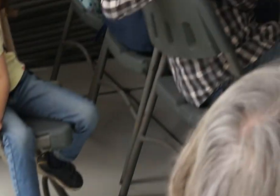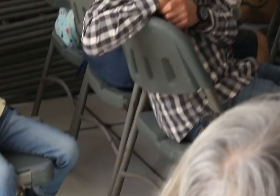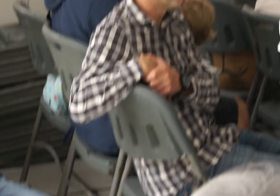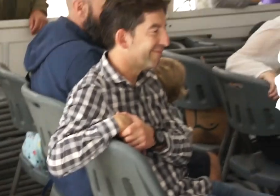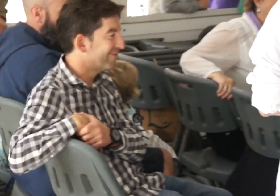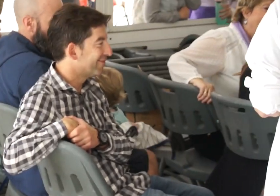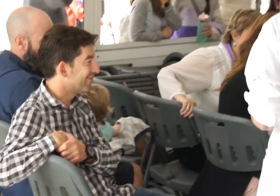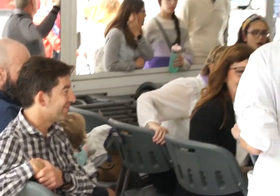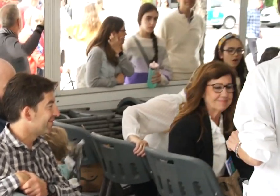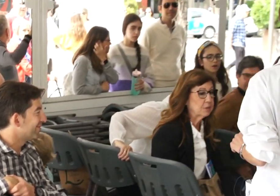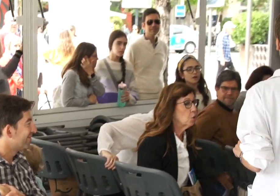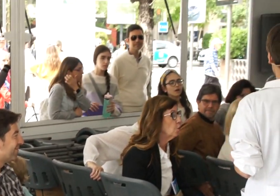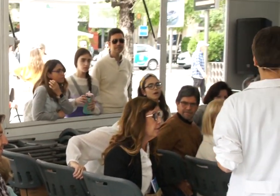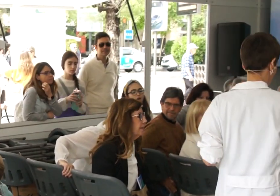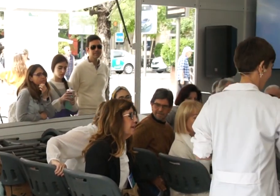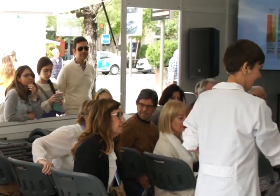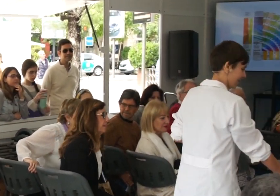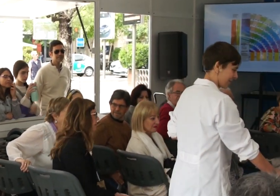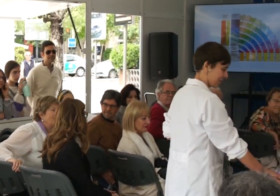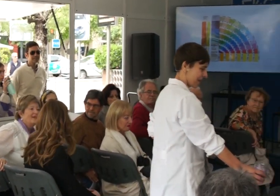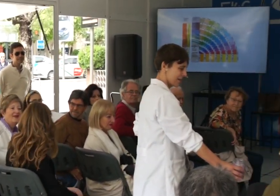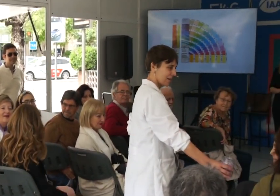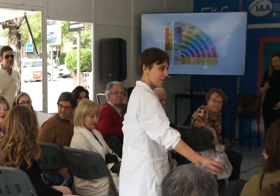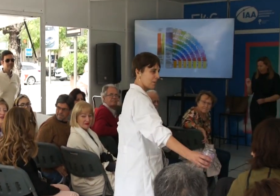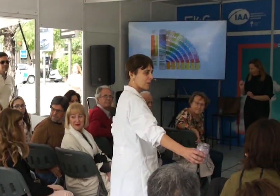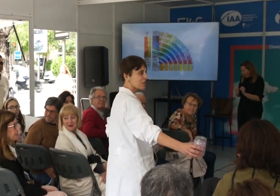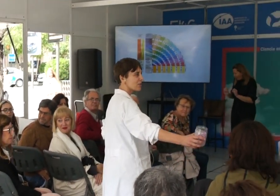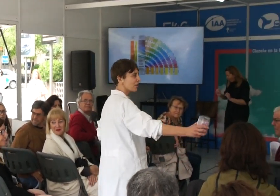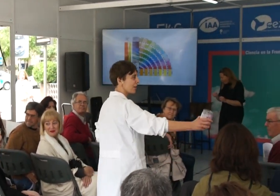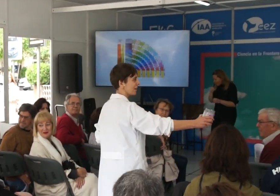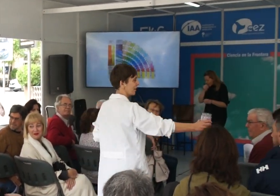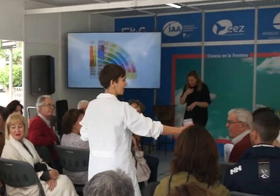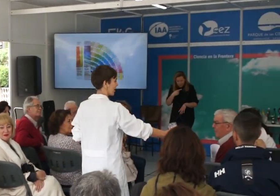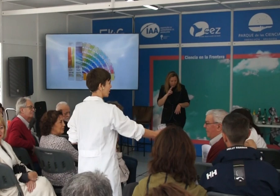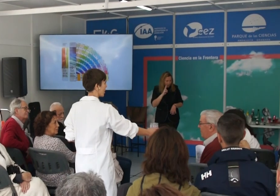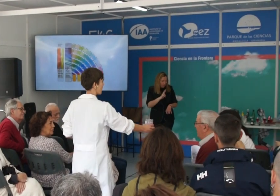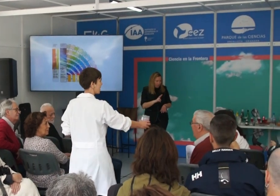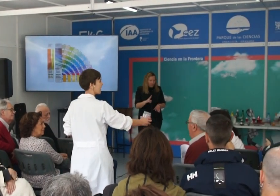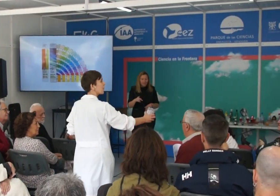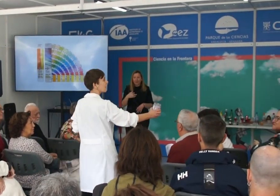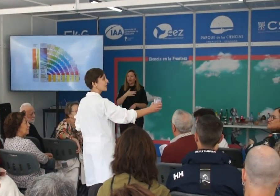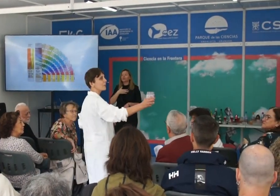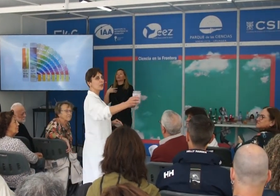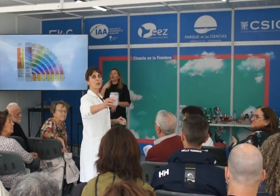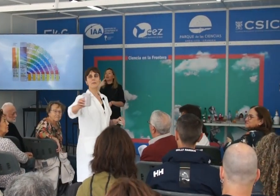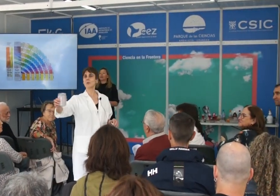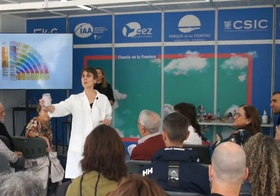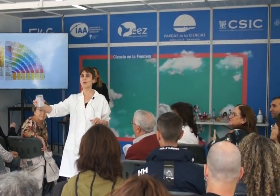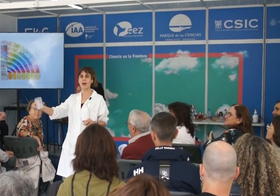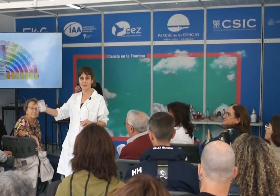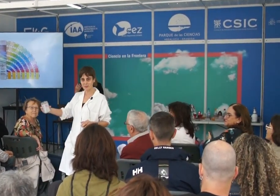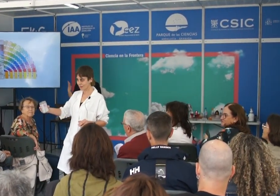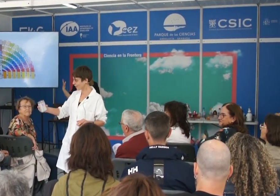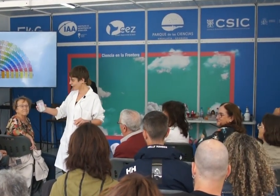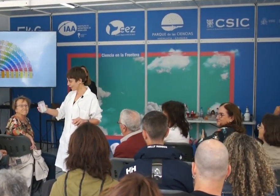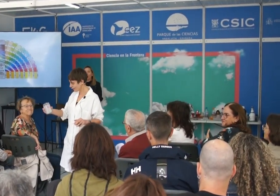Miramos. ¿Vale? Bien. Pues estos señores, ¿qué quiero decir? Que ya os podéis estar poniendo dos cremas